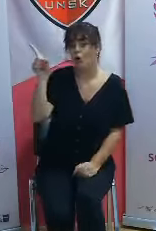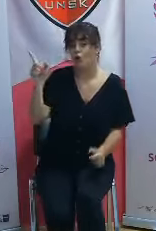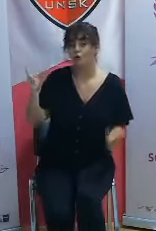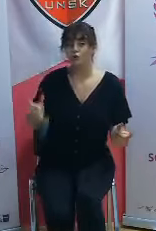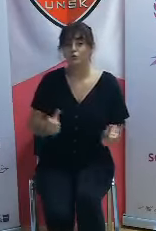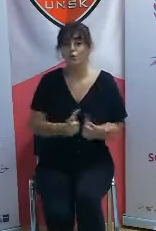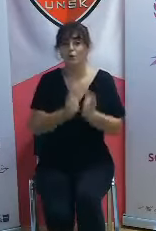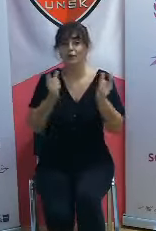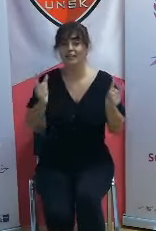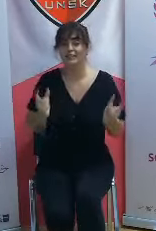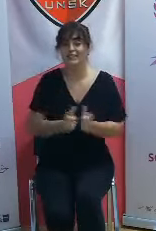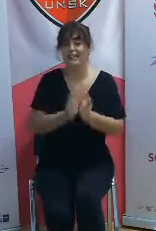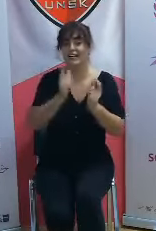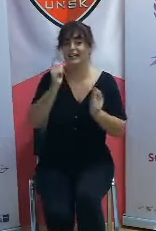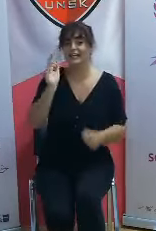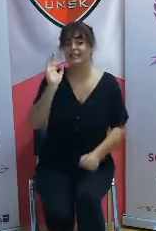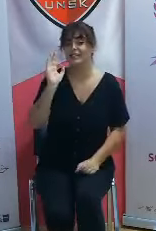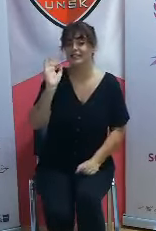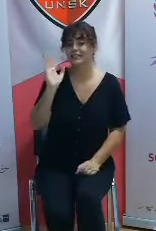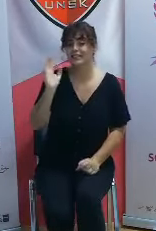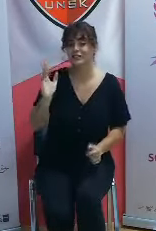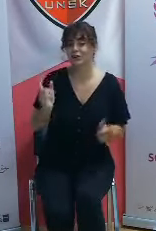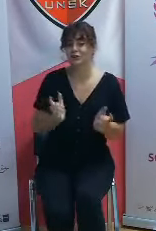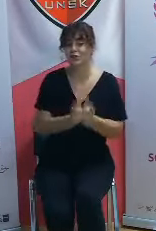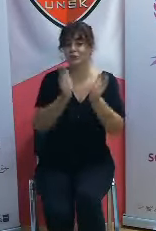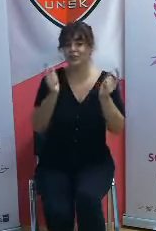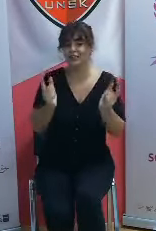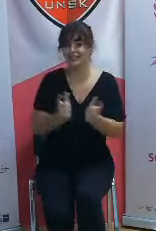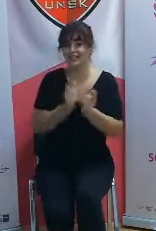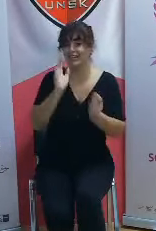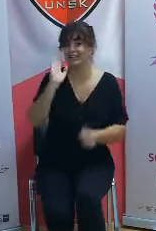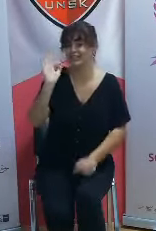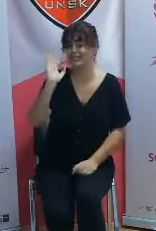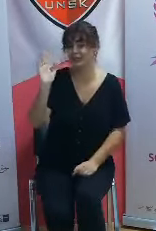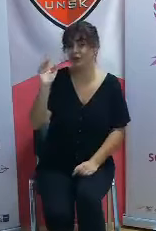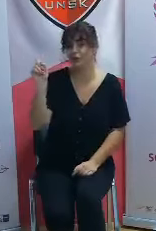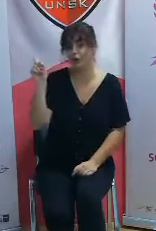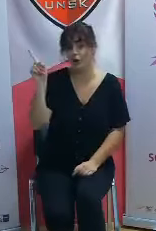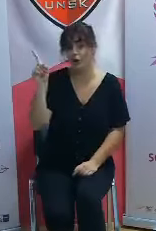toplantıya gidiyor. Toplantıya gidiyor. O.